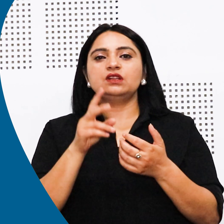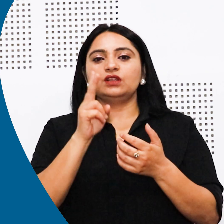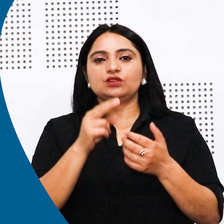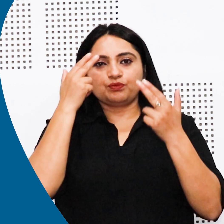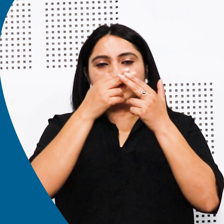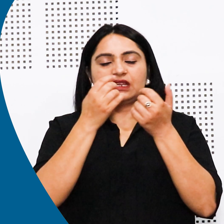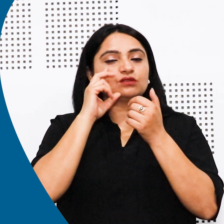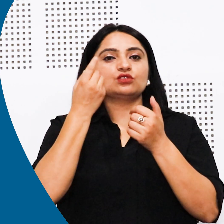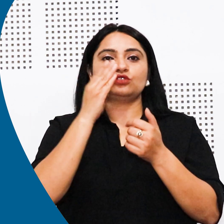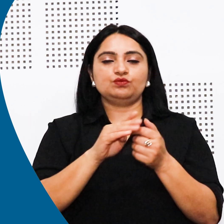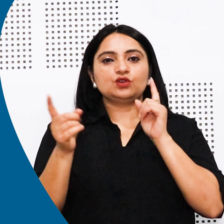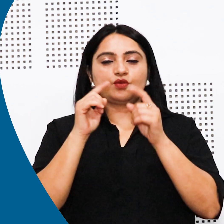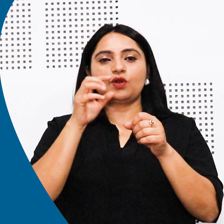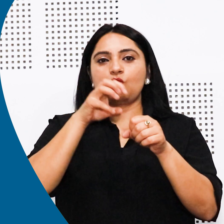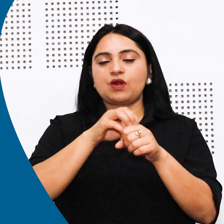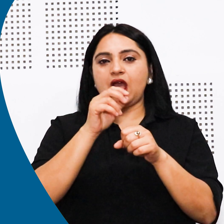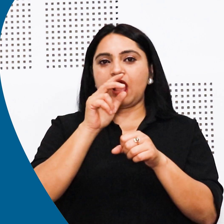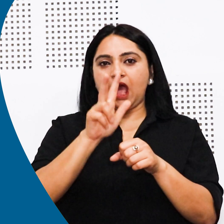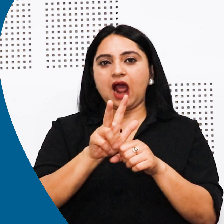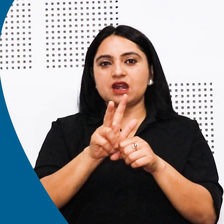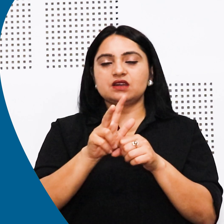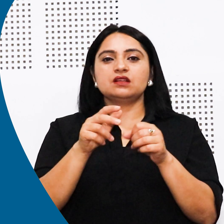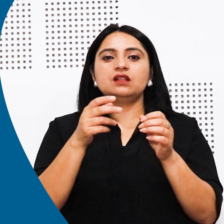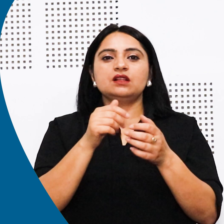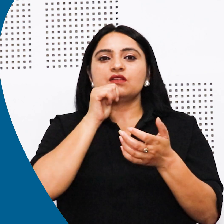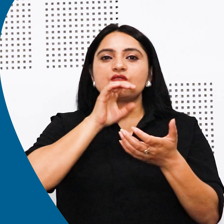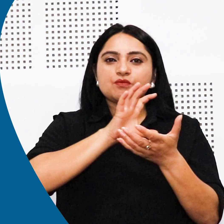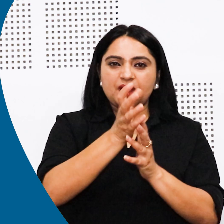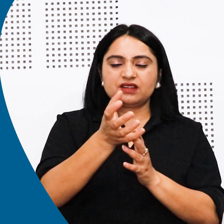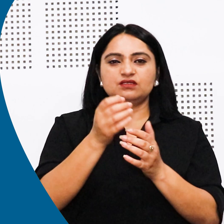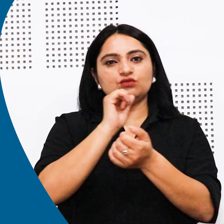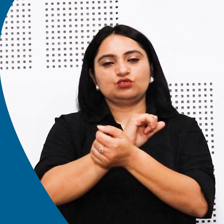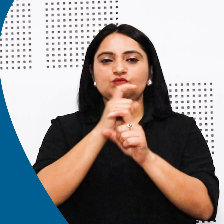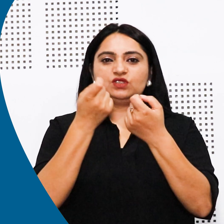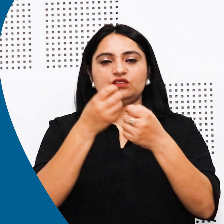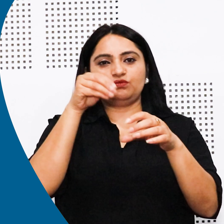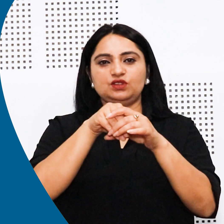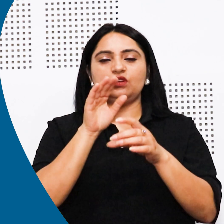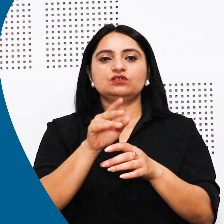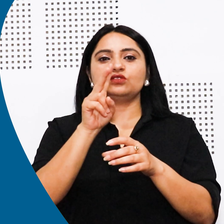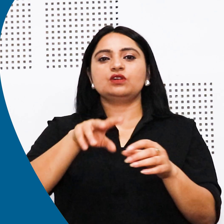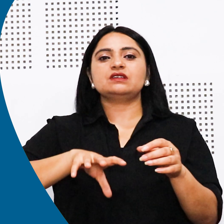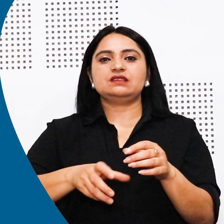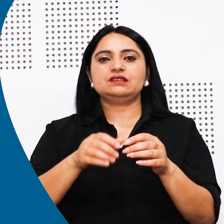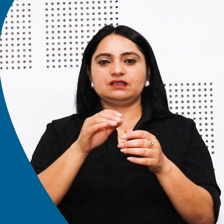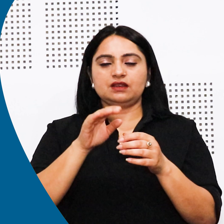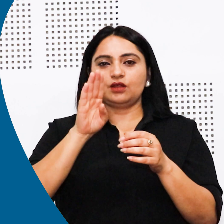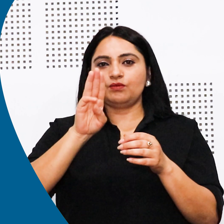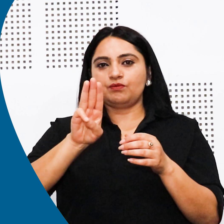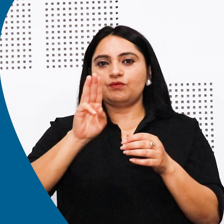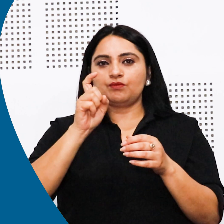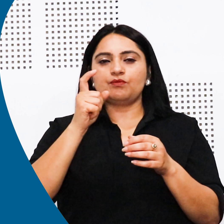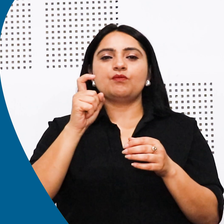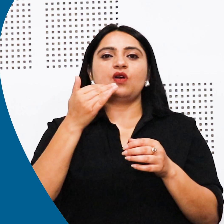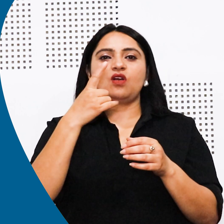छ। नगरपालिकाको वडा नम्बर 8 को बनगाउँ फाटा पनि बाढीजन्य विपदको अति जोखिमको क्षेत्रमा पर्छ। स्थानीय मङ्गली चौधरी। कुन